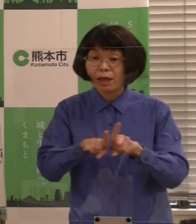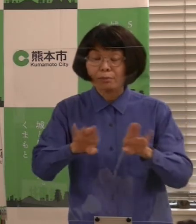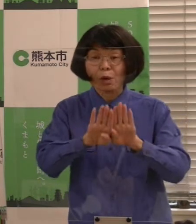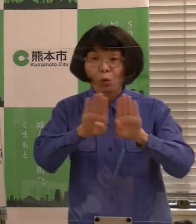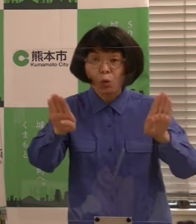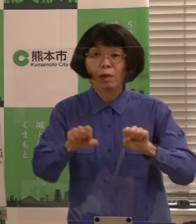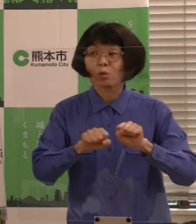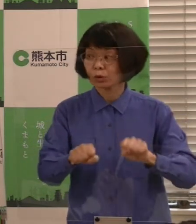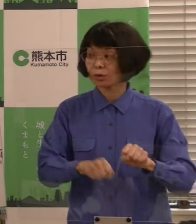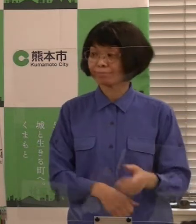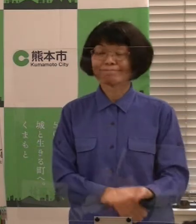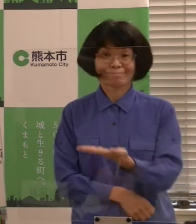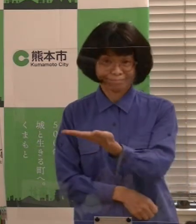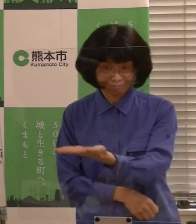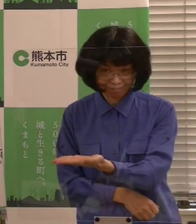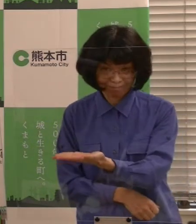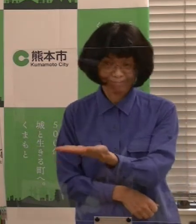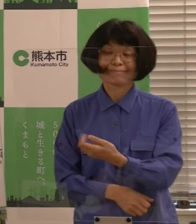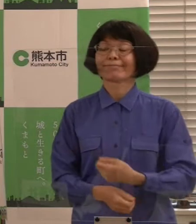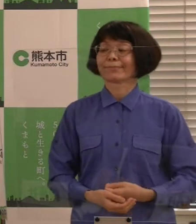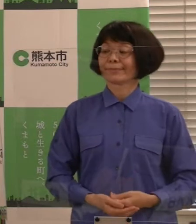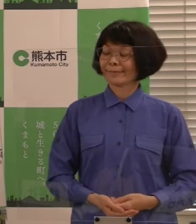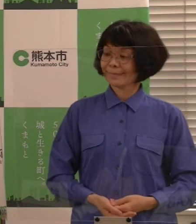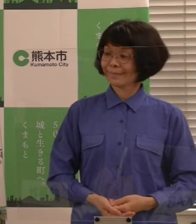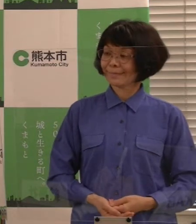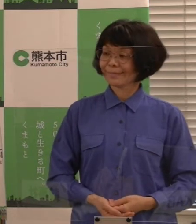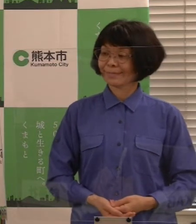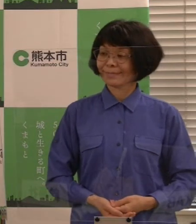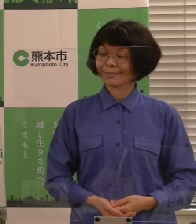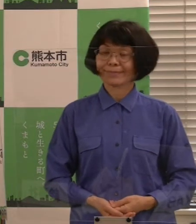ました。こちらです。